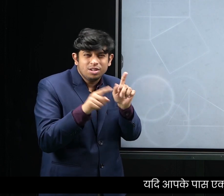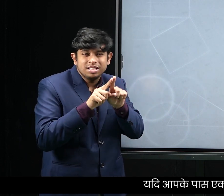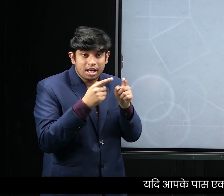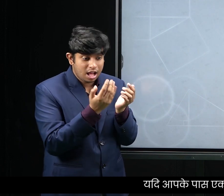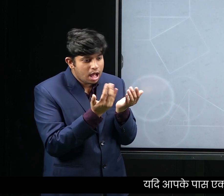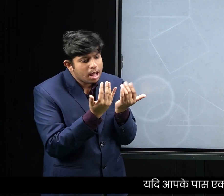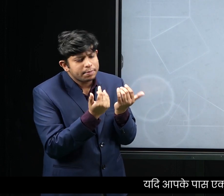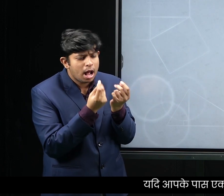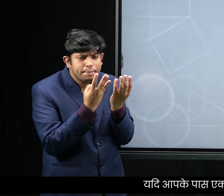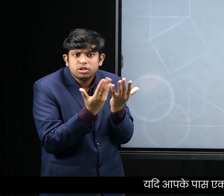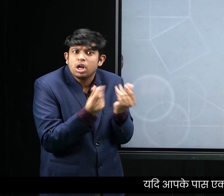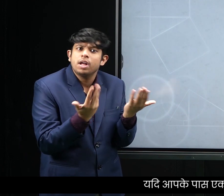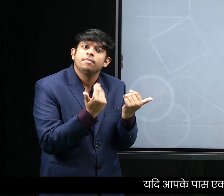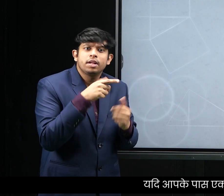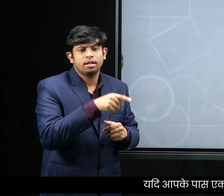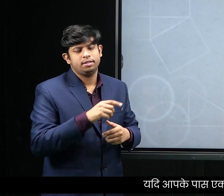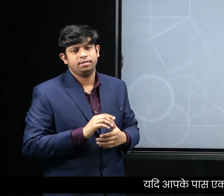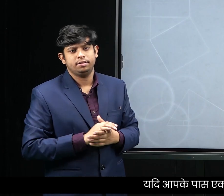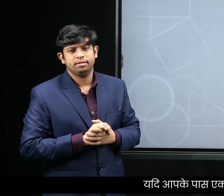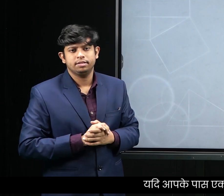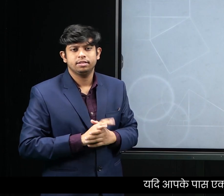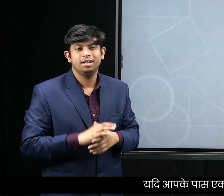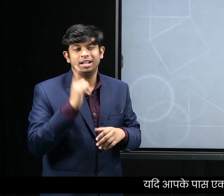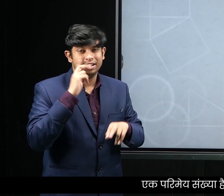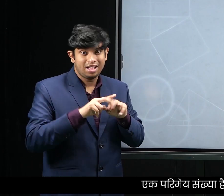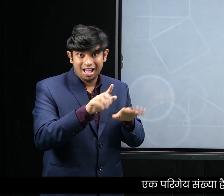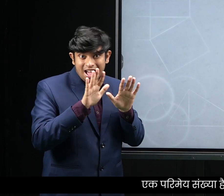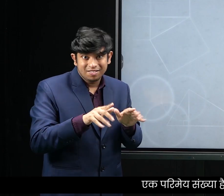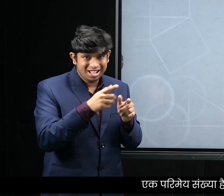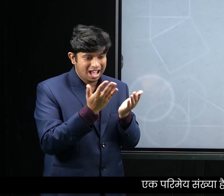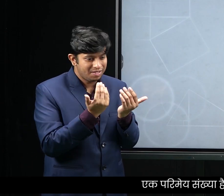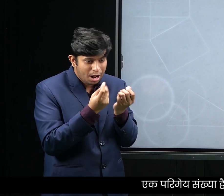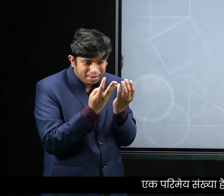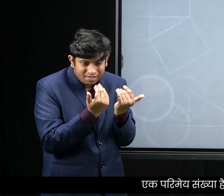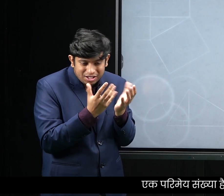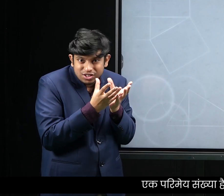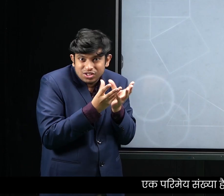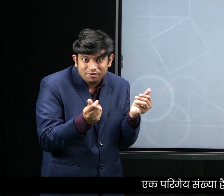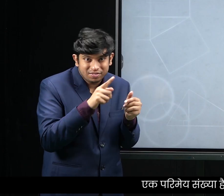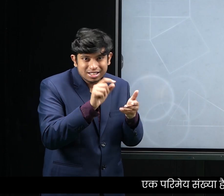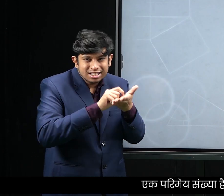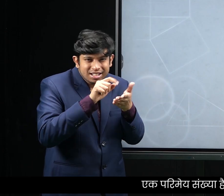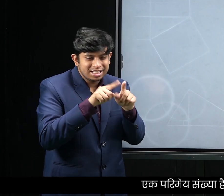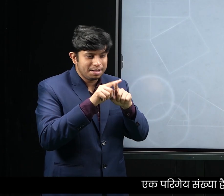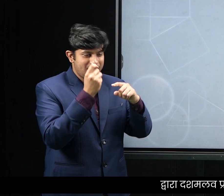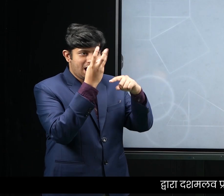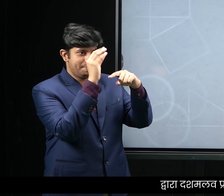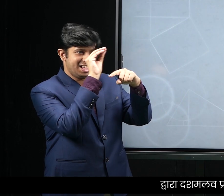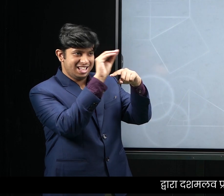यदि आपके पास एक अंश के रूप में लिखी गई एक परिमेय संख्या है तो आपके लंबे विभाजन द्वारा